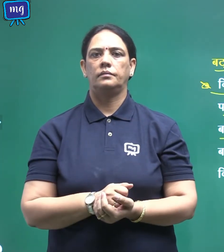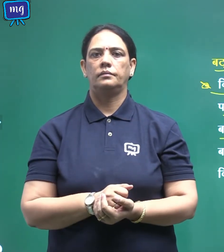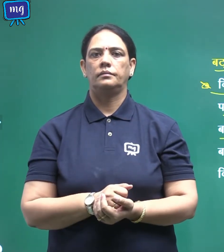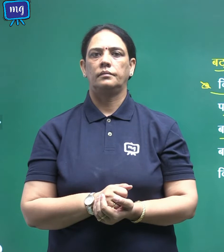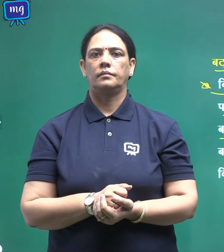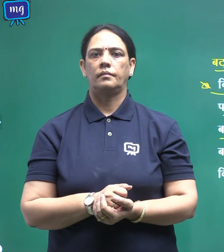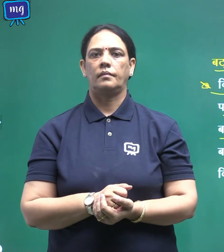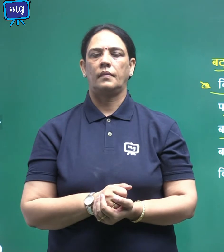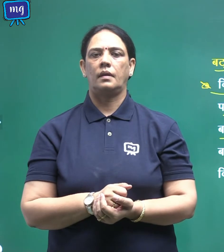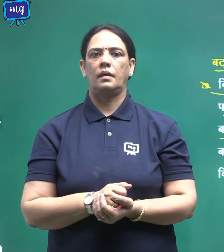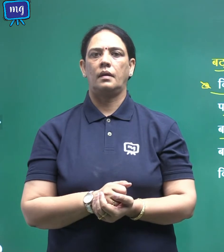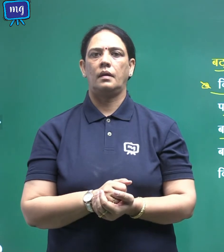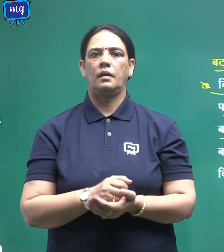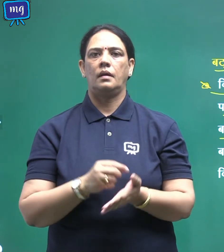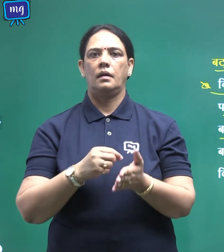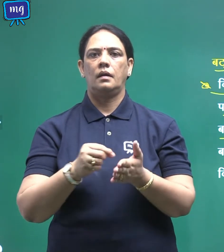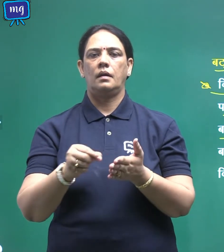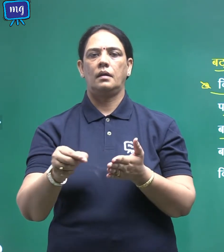बट्टा